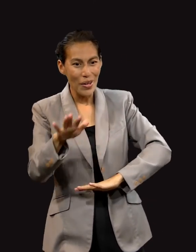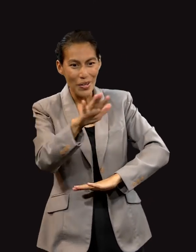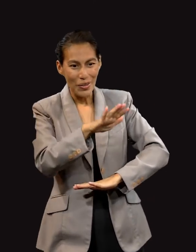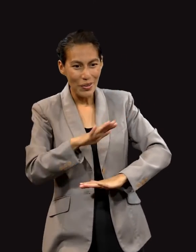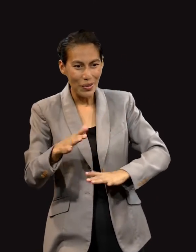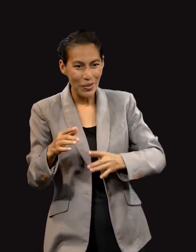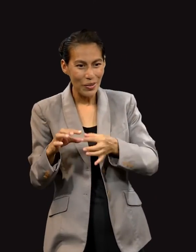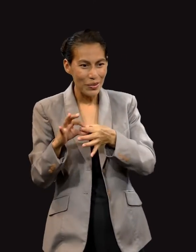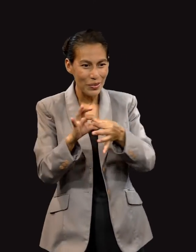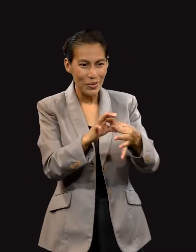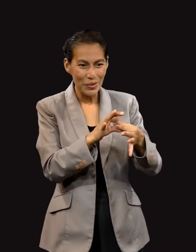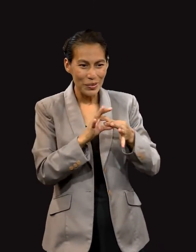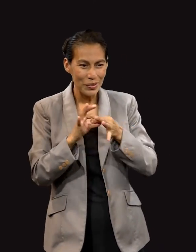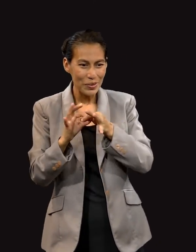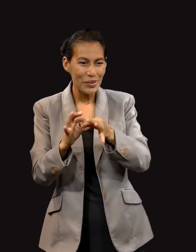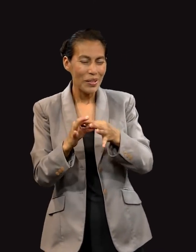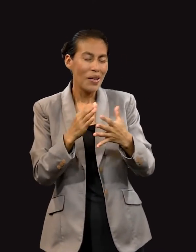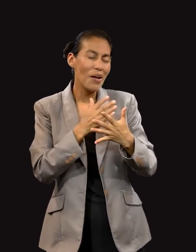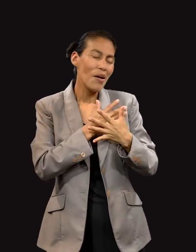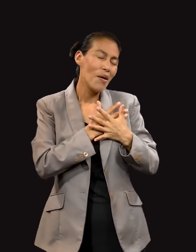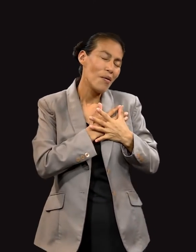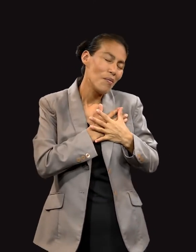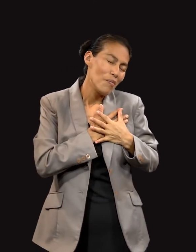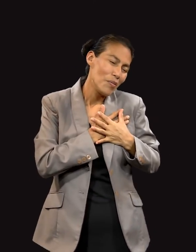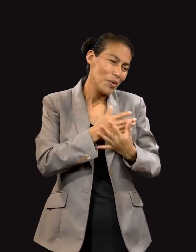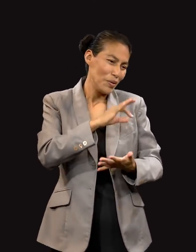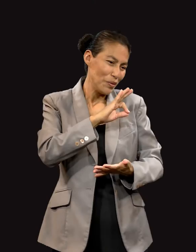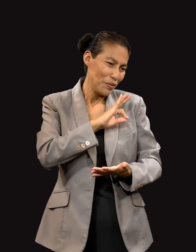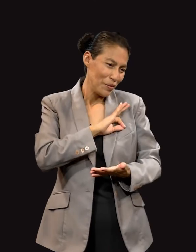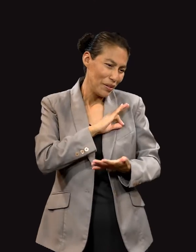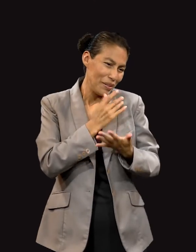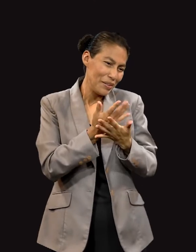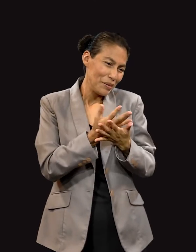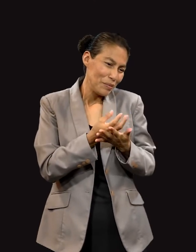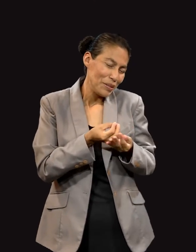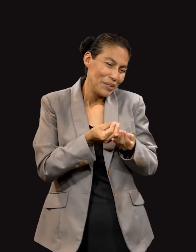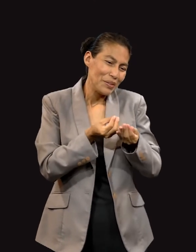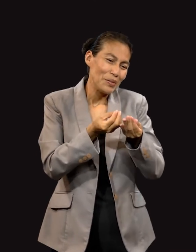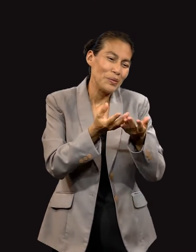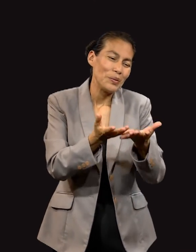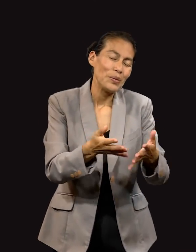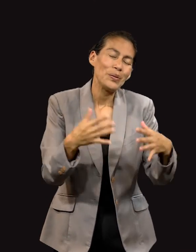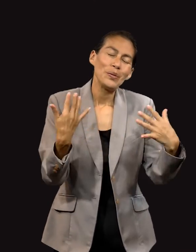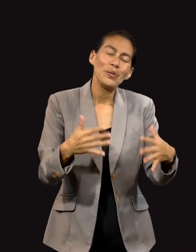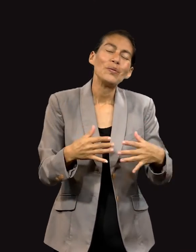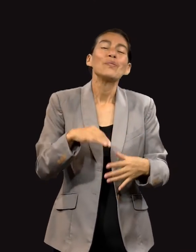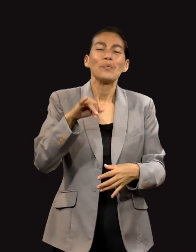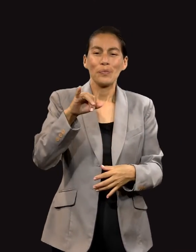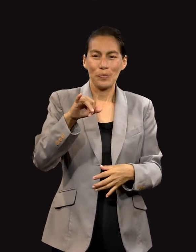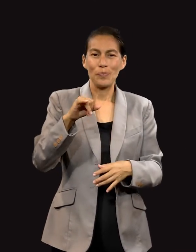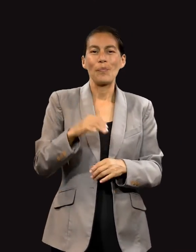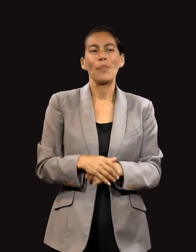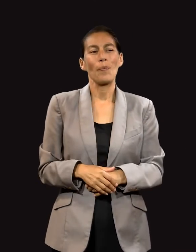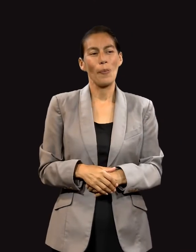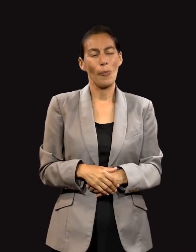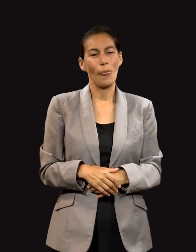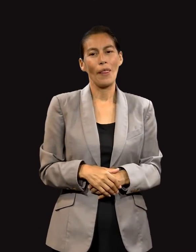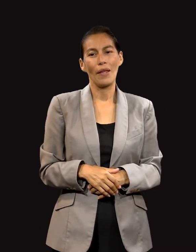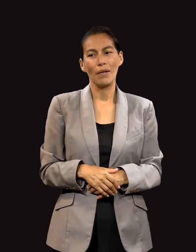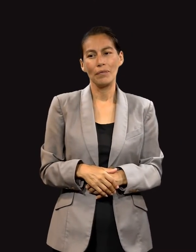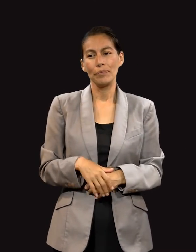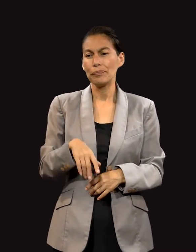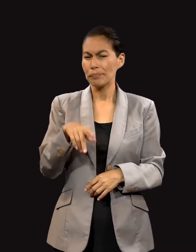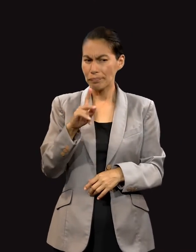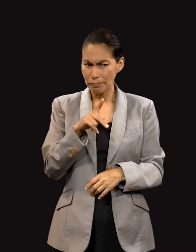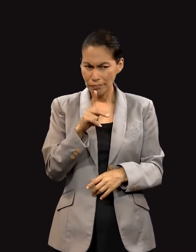colaboraron, colocando su granito de amor, de fe y de esperanza. Pero ustedes también